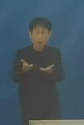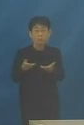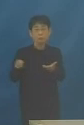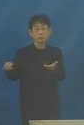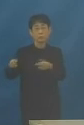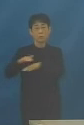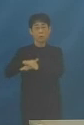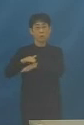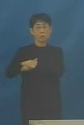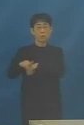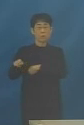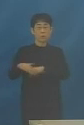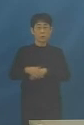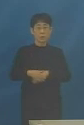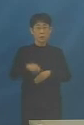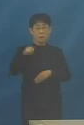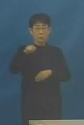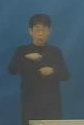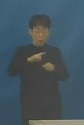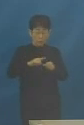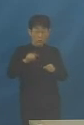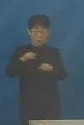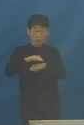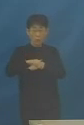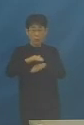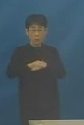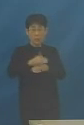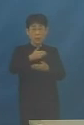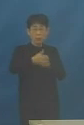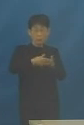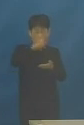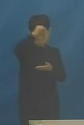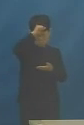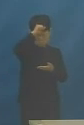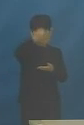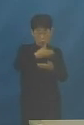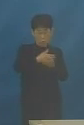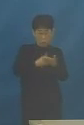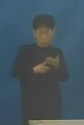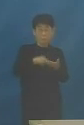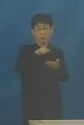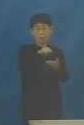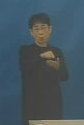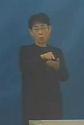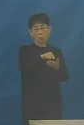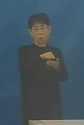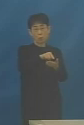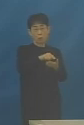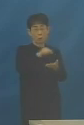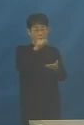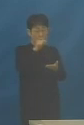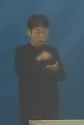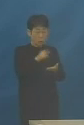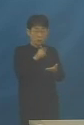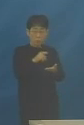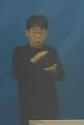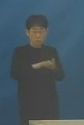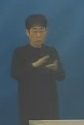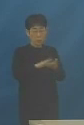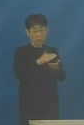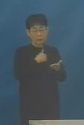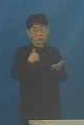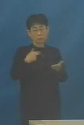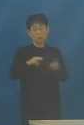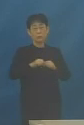ましてあのこういう性の相談と改良こういうものをやっていこうと残念ながら世界どこを見渡してもあの